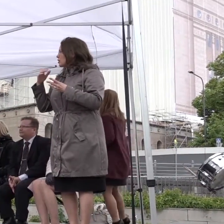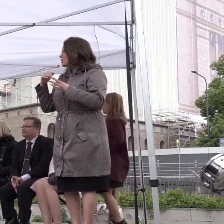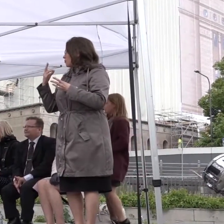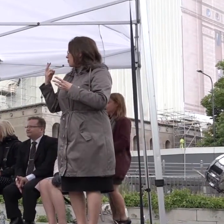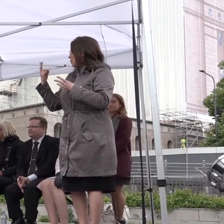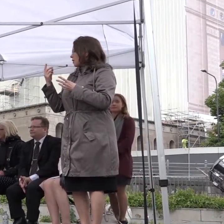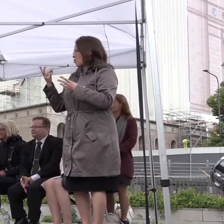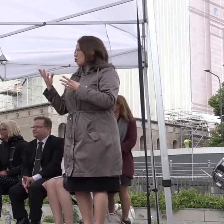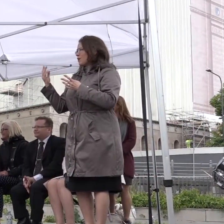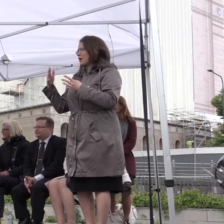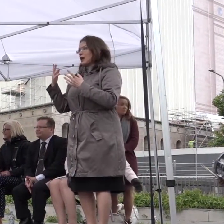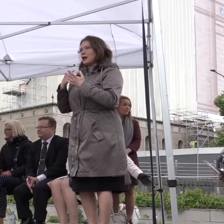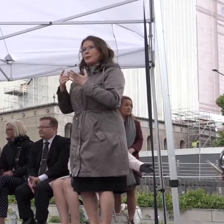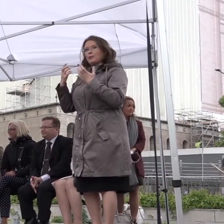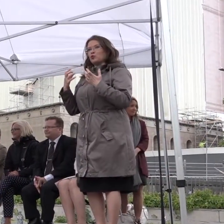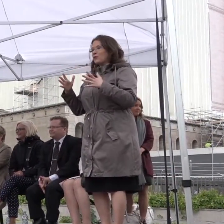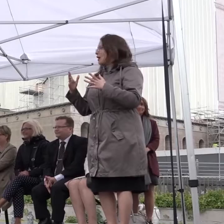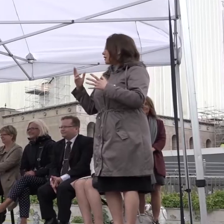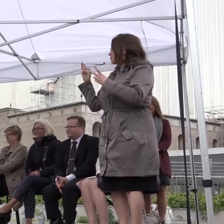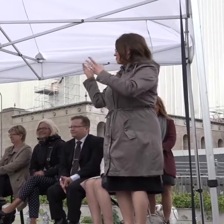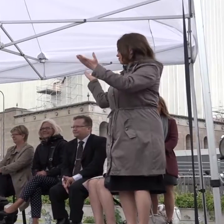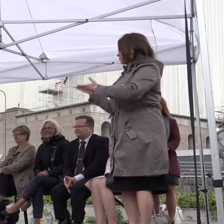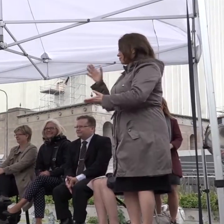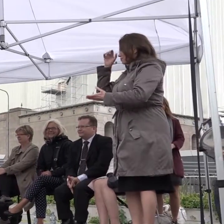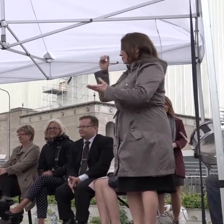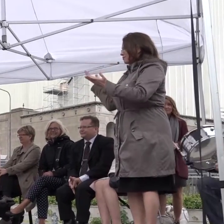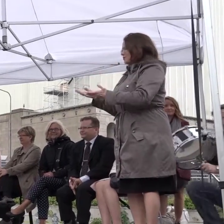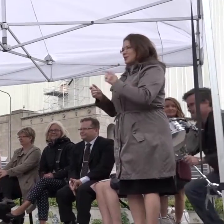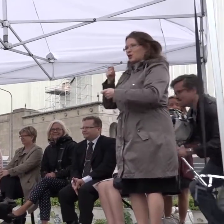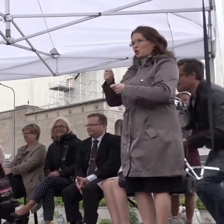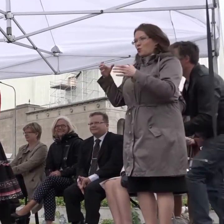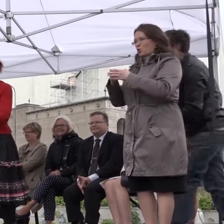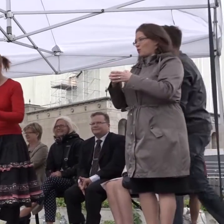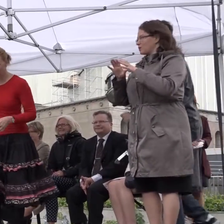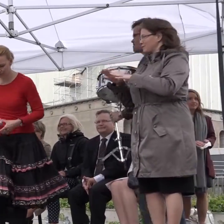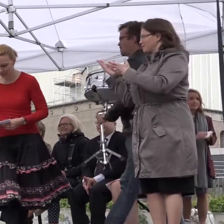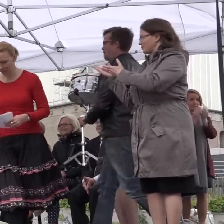Pari muuta vielä toistaiseksi nimeämätöntä. Olkaa hyvä herrat, tänne rumpuryhmä paikalle.